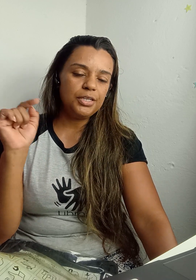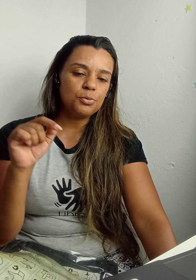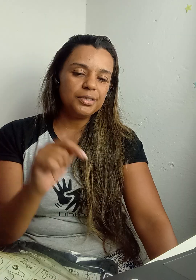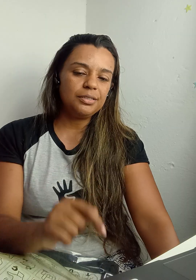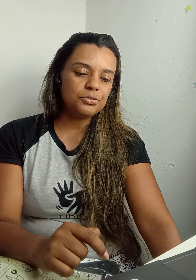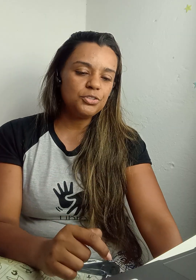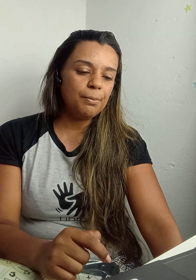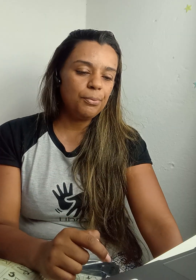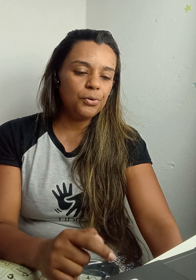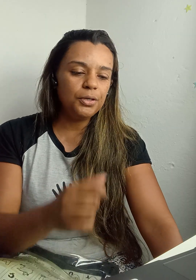aí, seu materialzinho de apoio.